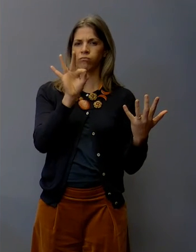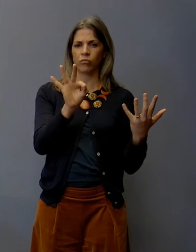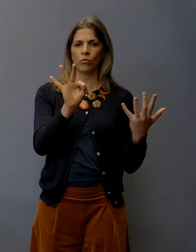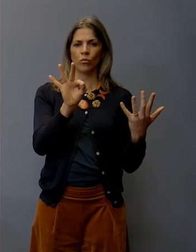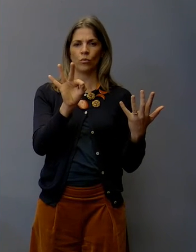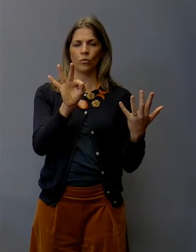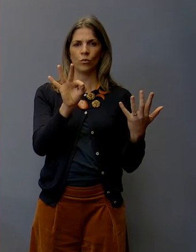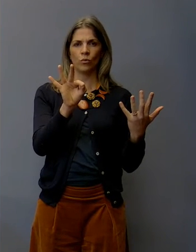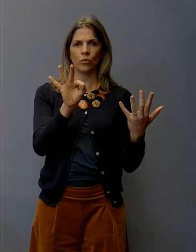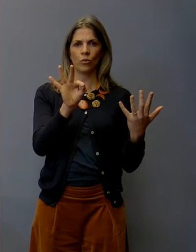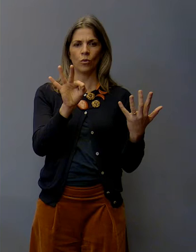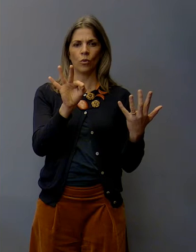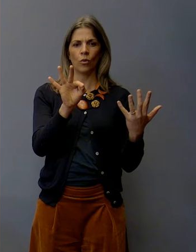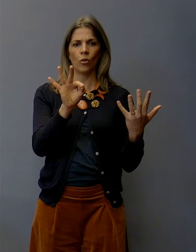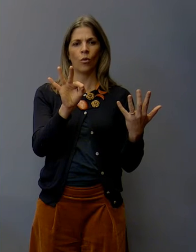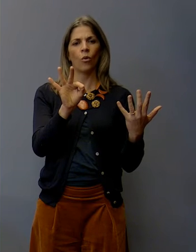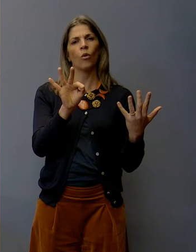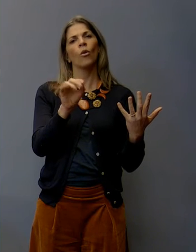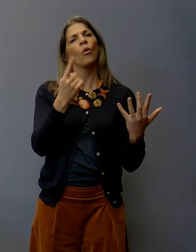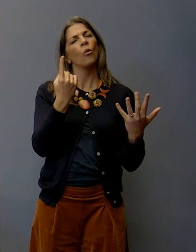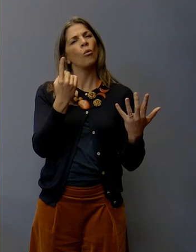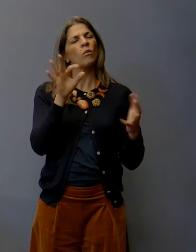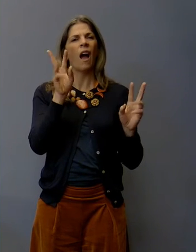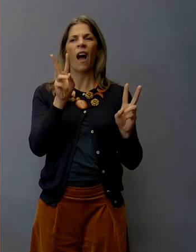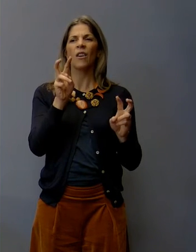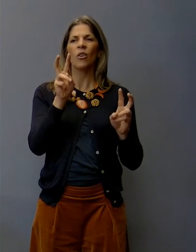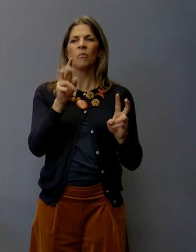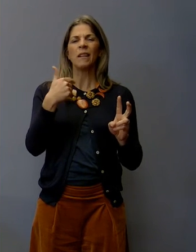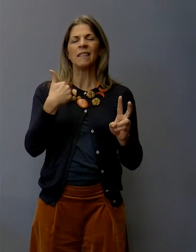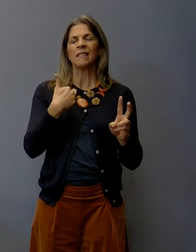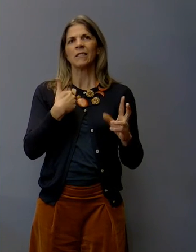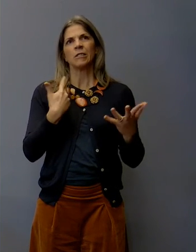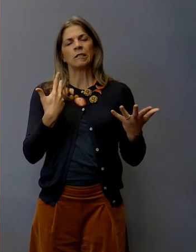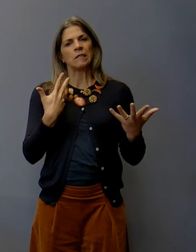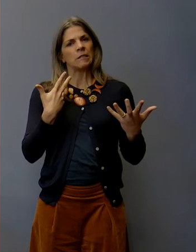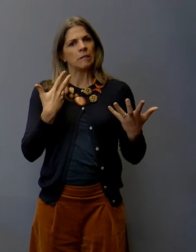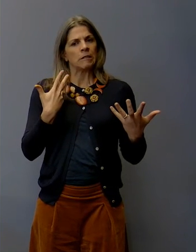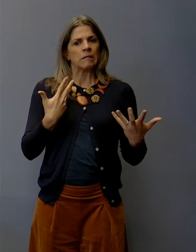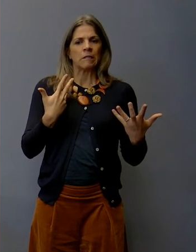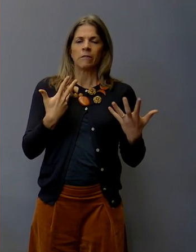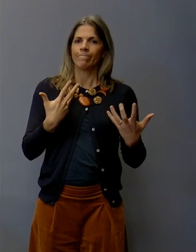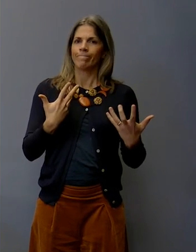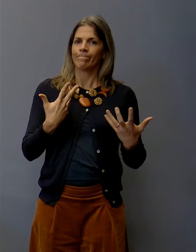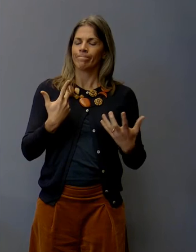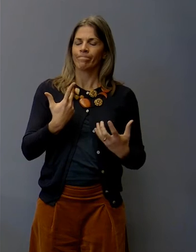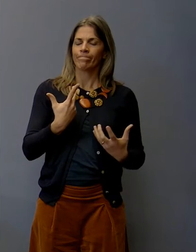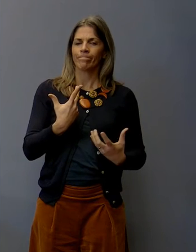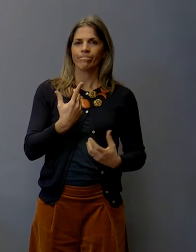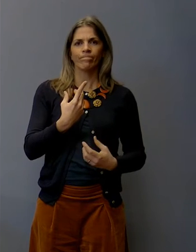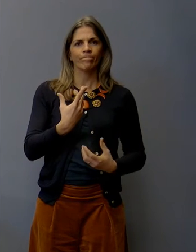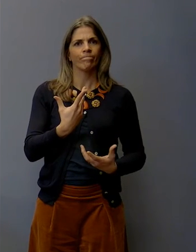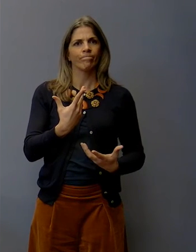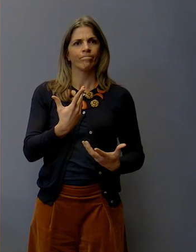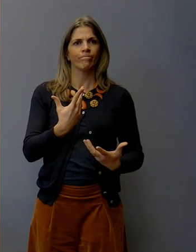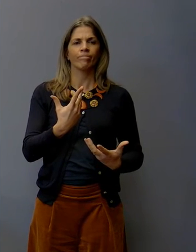elemento invece che mi distanzia e che è l'elemento più politico nel senso delle